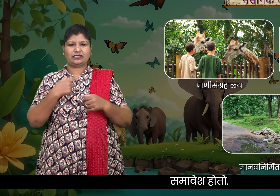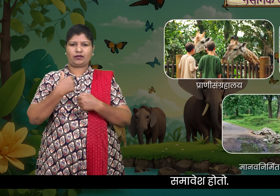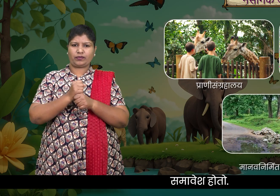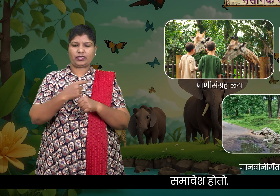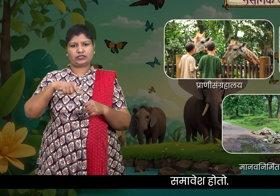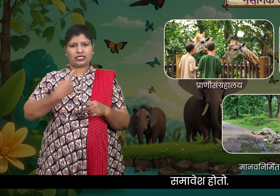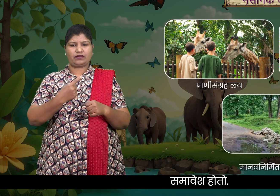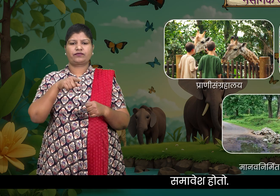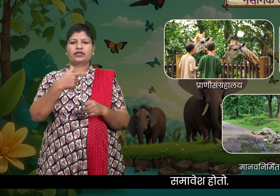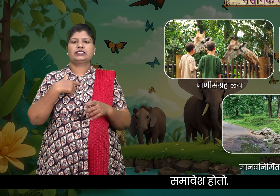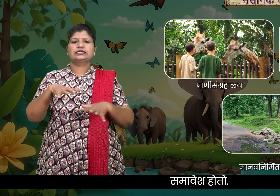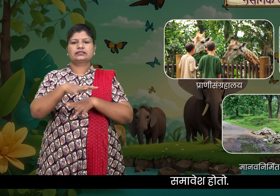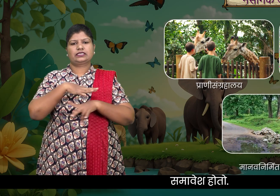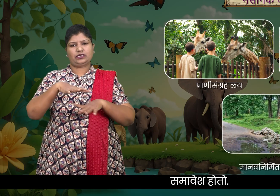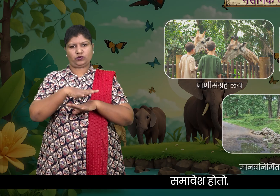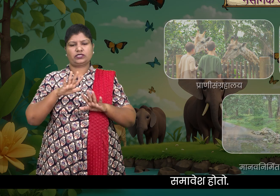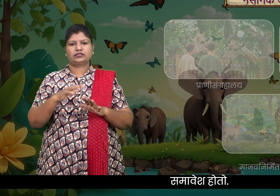समावेश होतो.